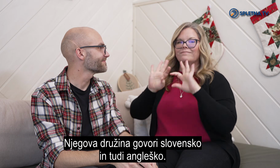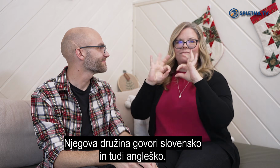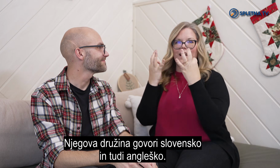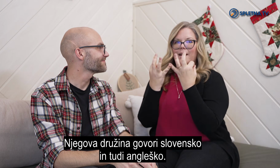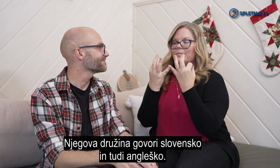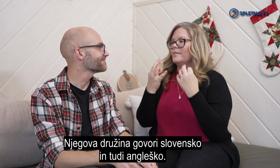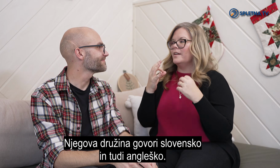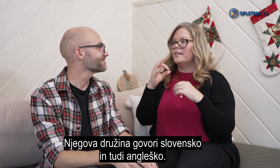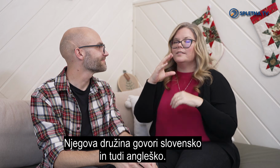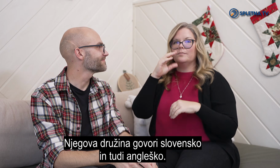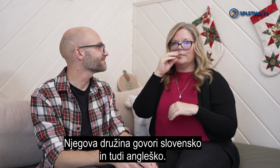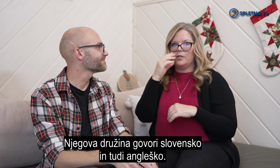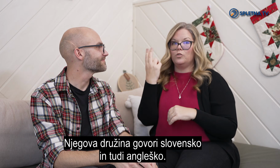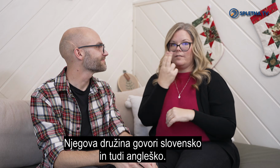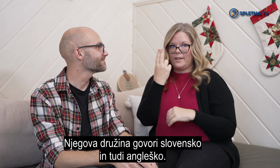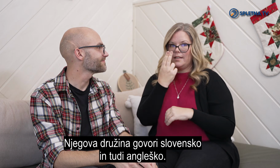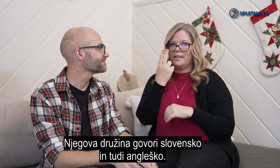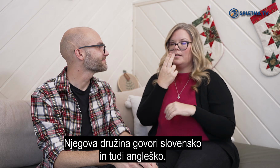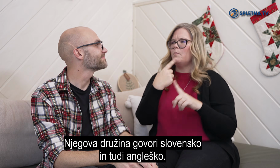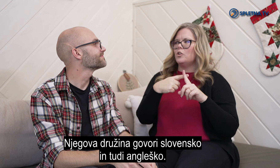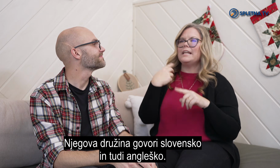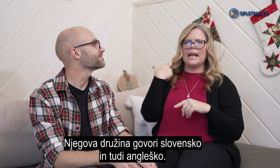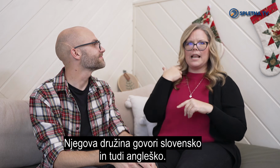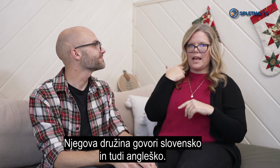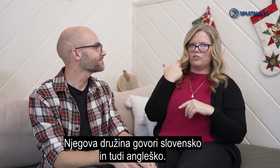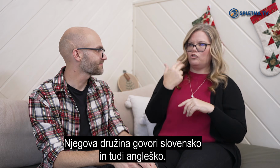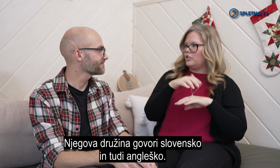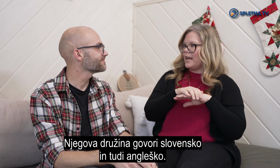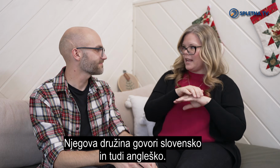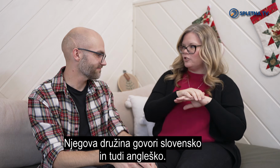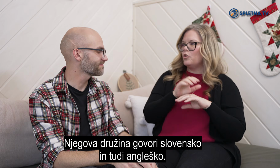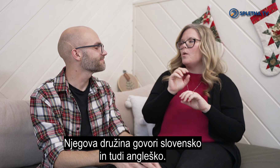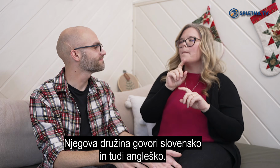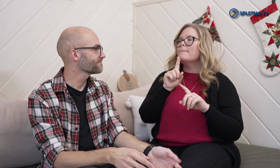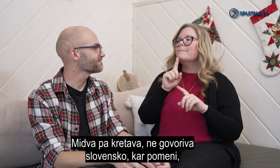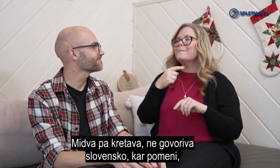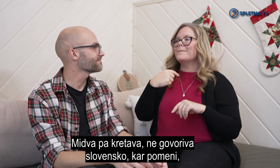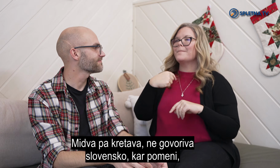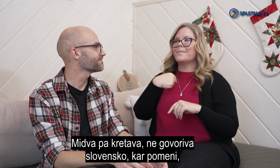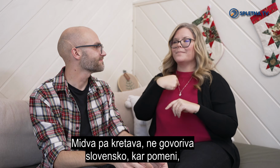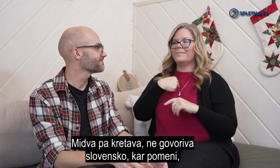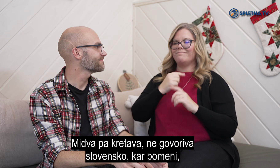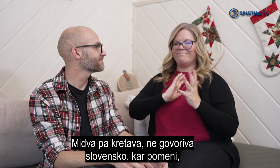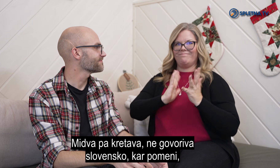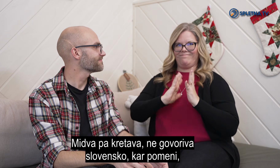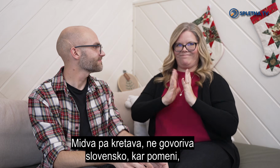Njegova družina govori slovensko in tudi angleško. Midva pa kretava, ne govoriva slovensko, kar pomeni, da se